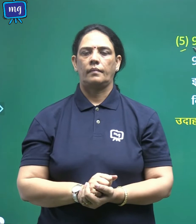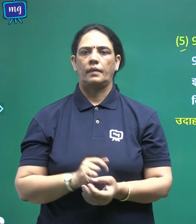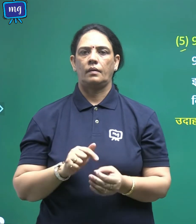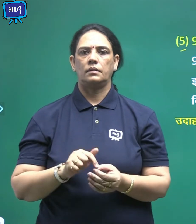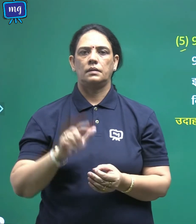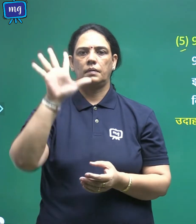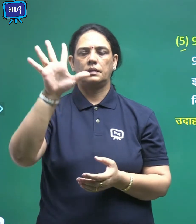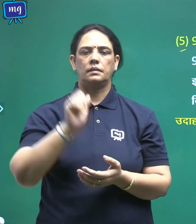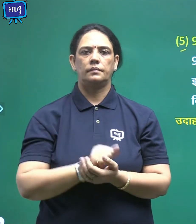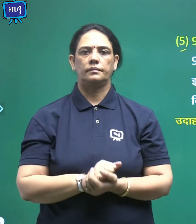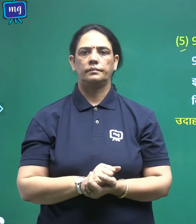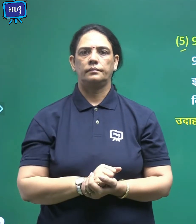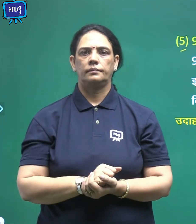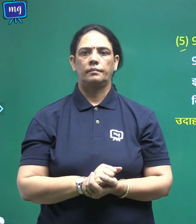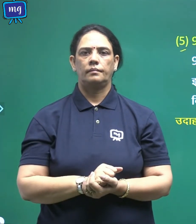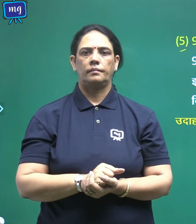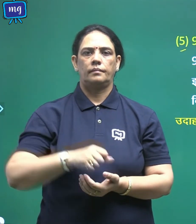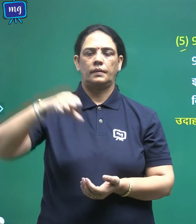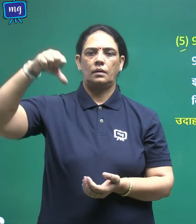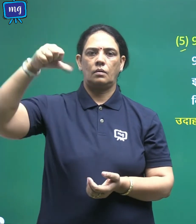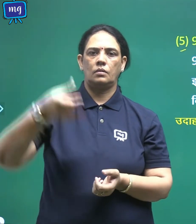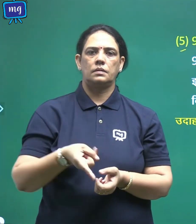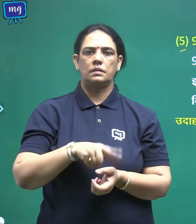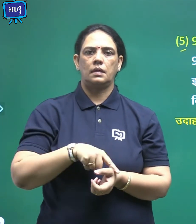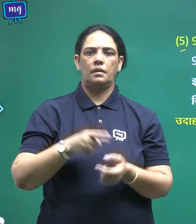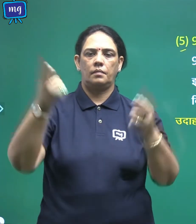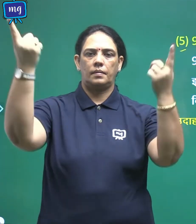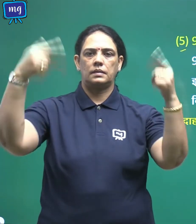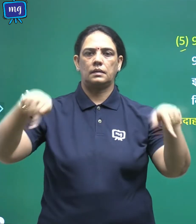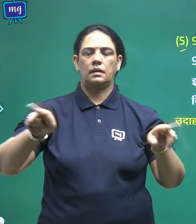5वां 9 से विभाज्यता।